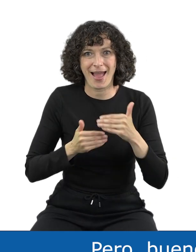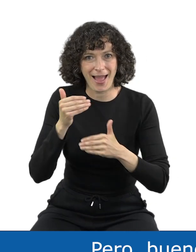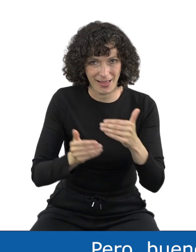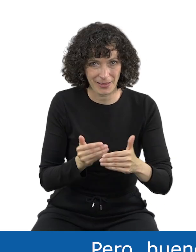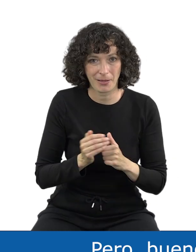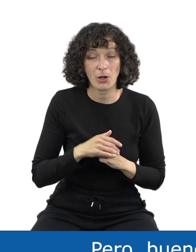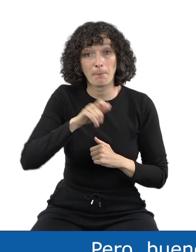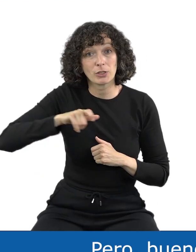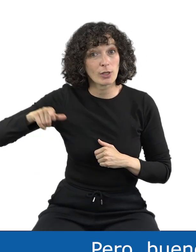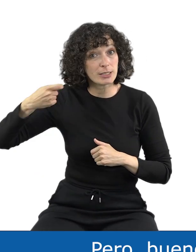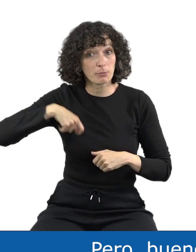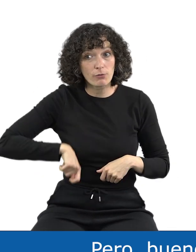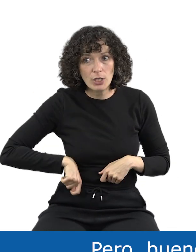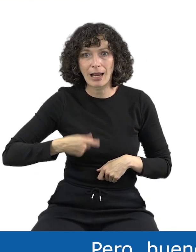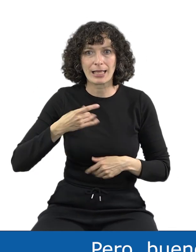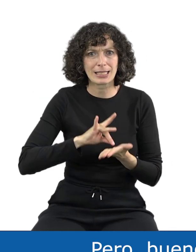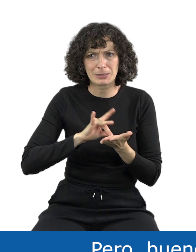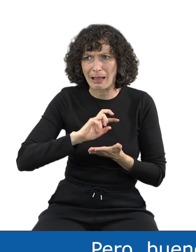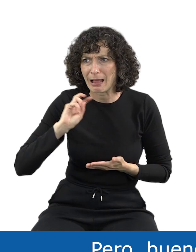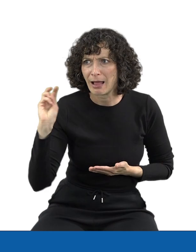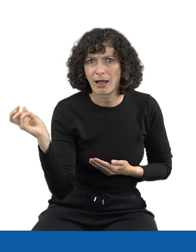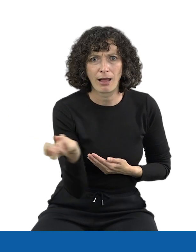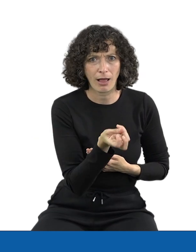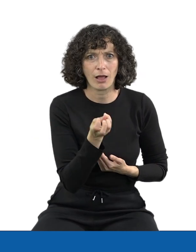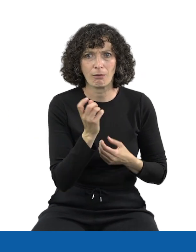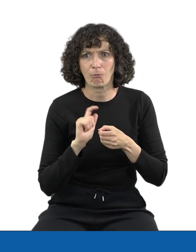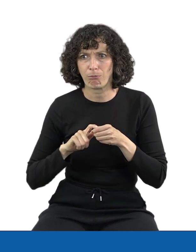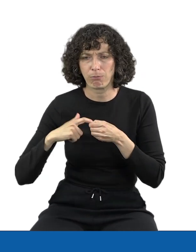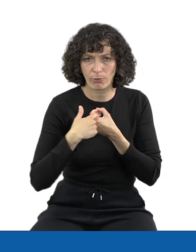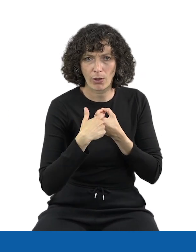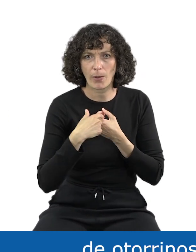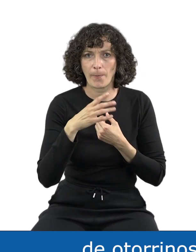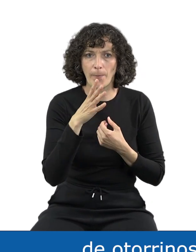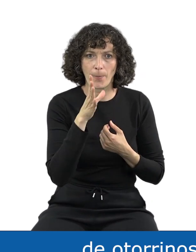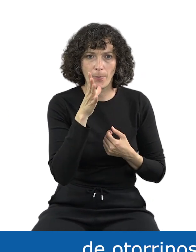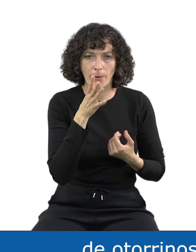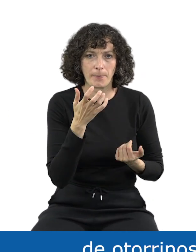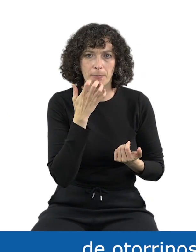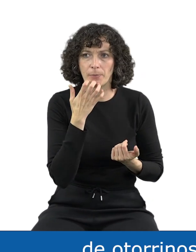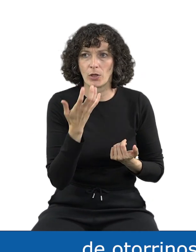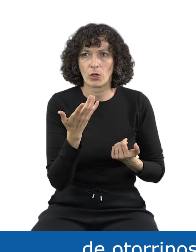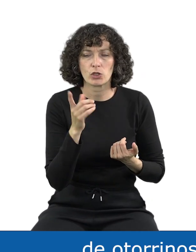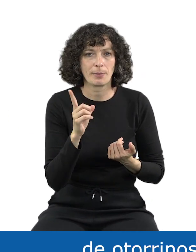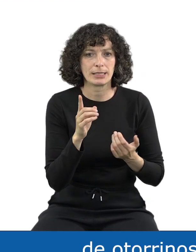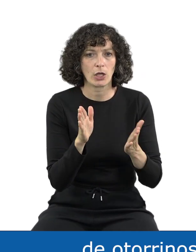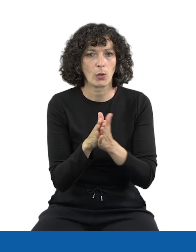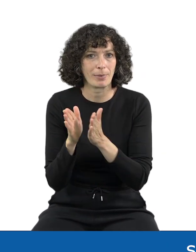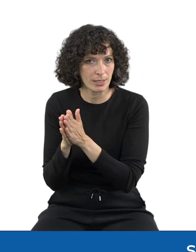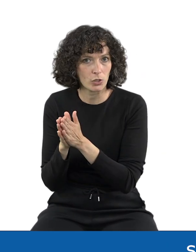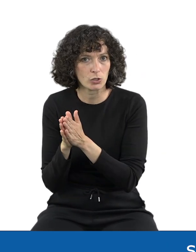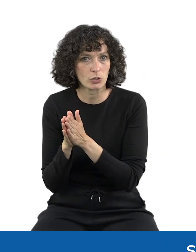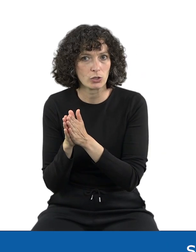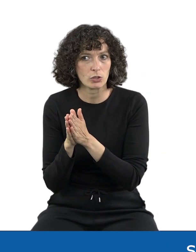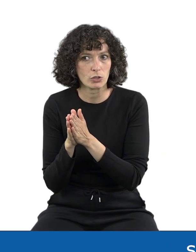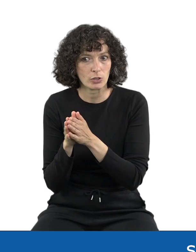bueno, el hecho de que los profesionales de distintos servicios, porque ya no solo de otorrinos se han apuntado compañeros, sino